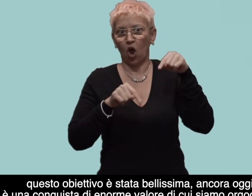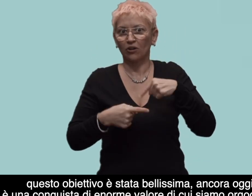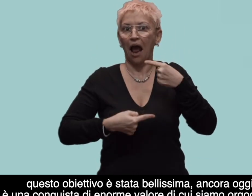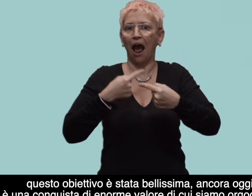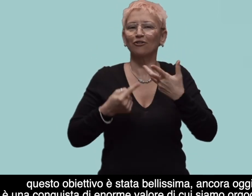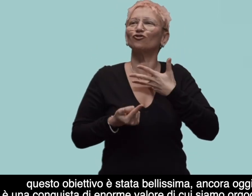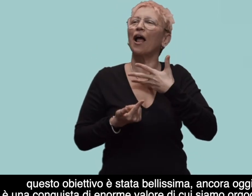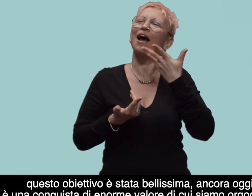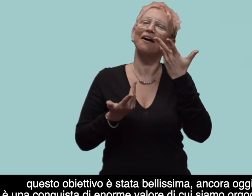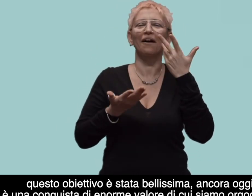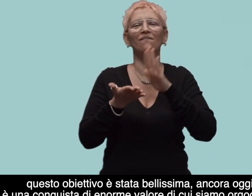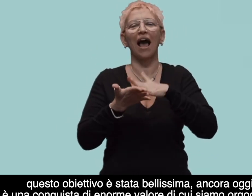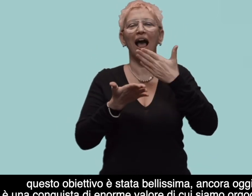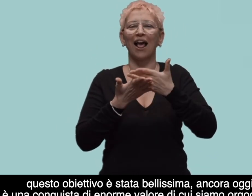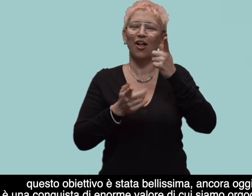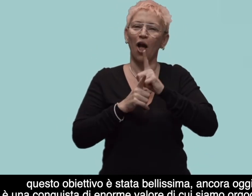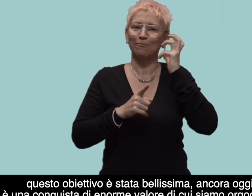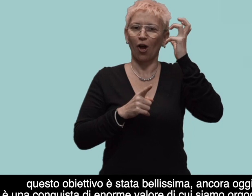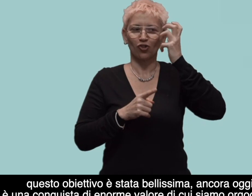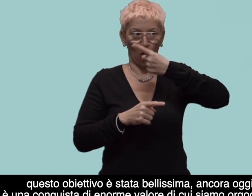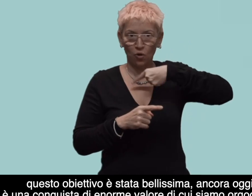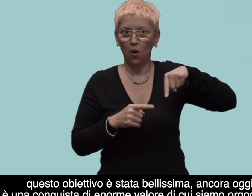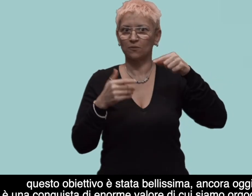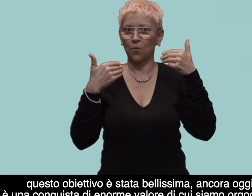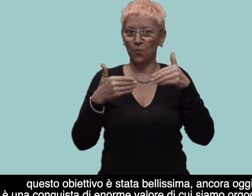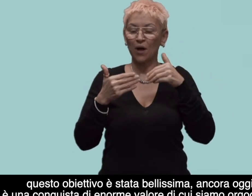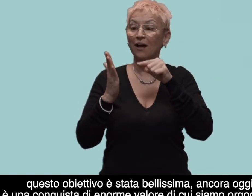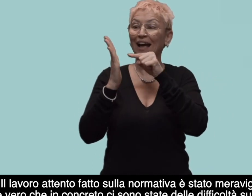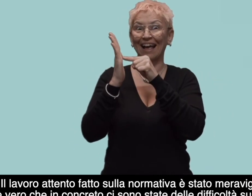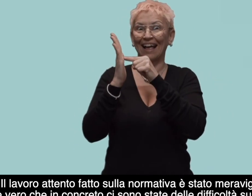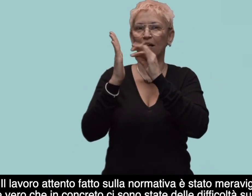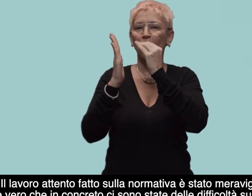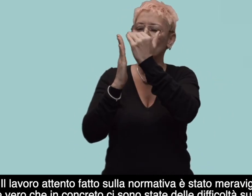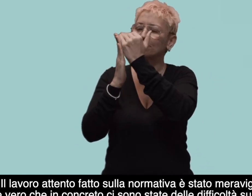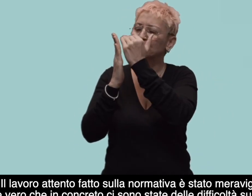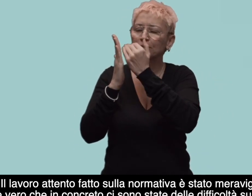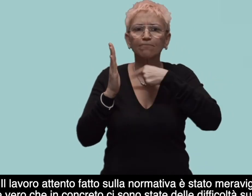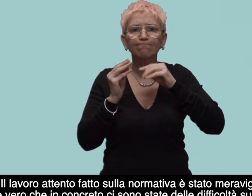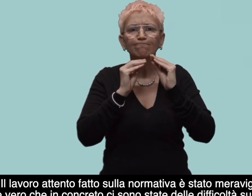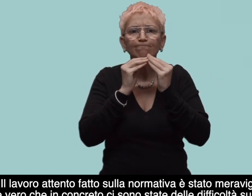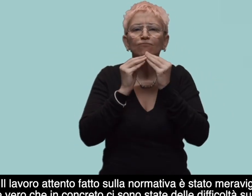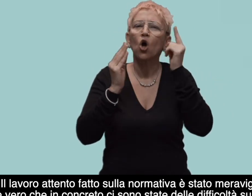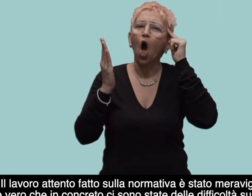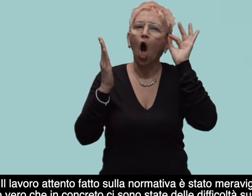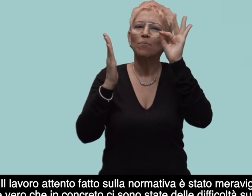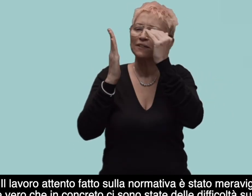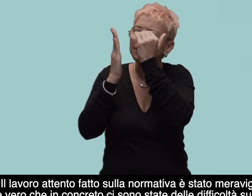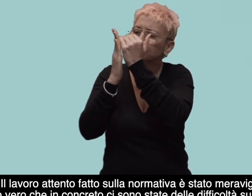è una conquista di enorme valore di cui siamo orgogliosi il lavoro attento fatto sulla normativa è stato meraviglioso